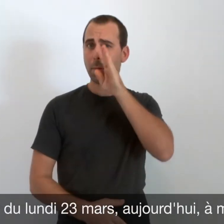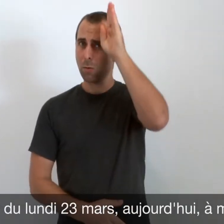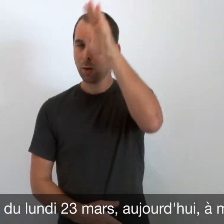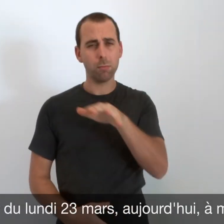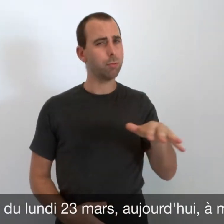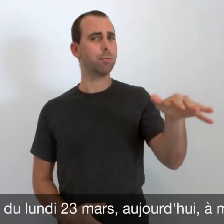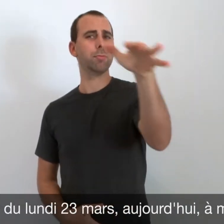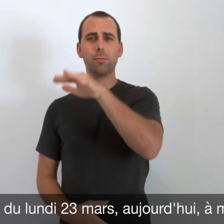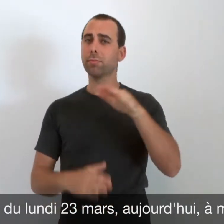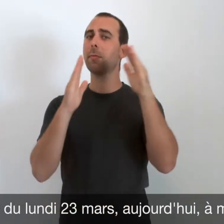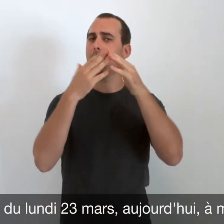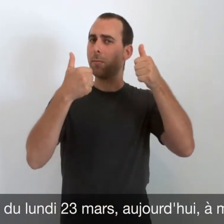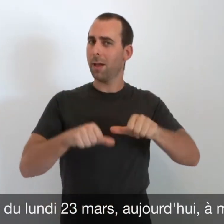aujourd'hui, à minuit.